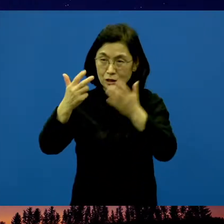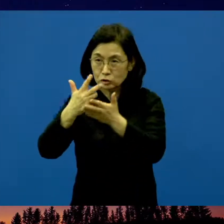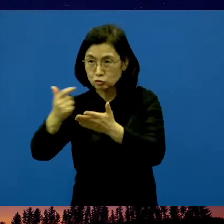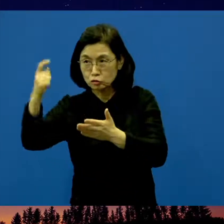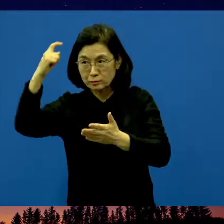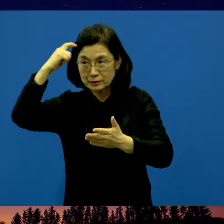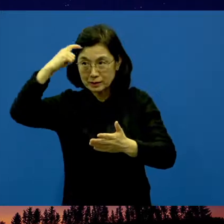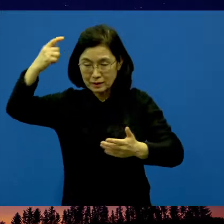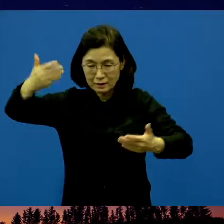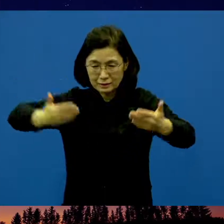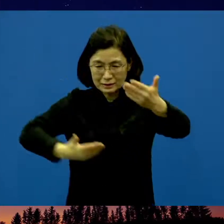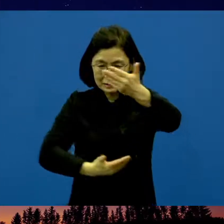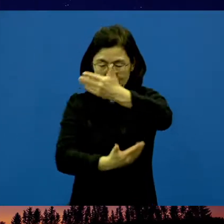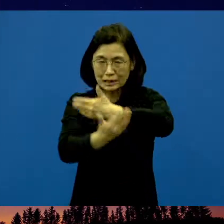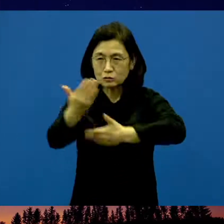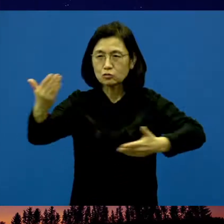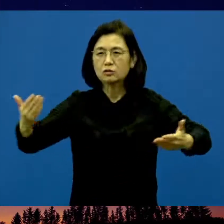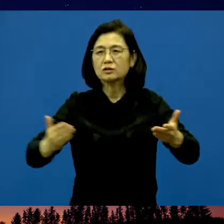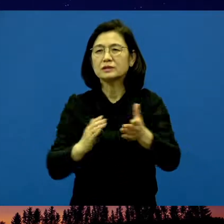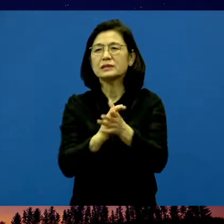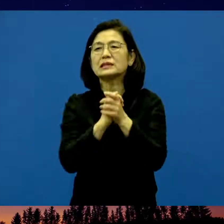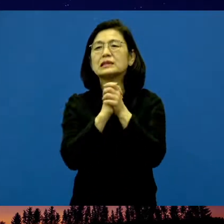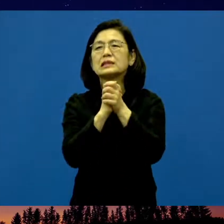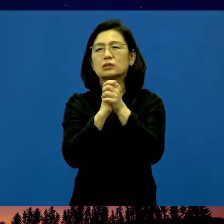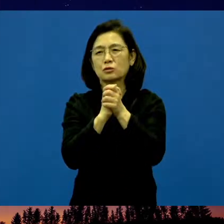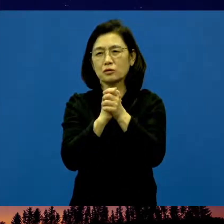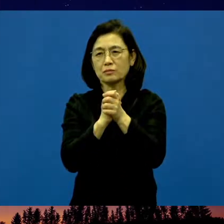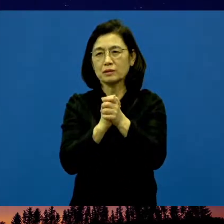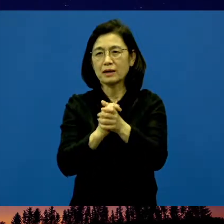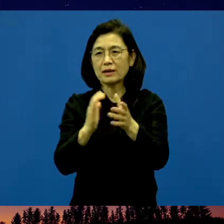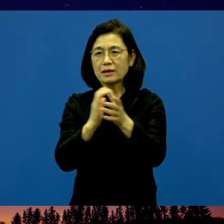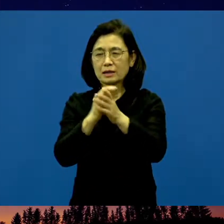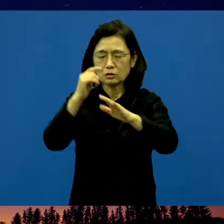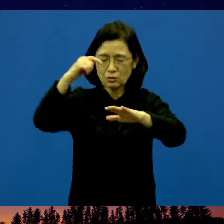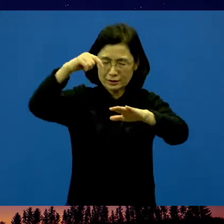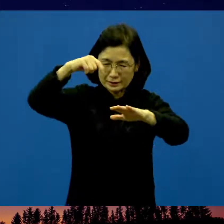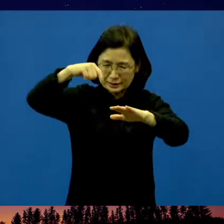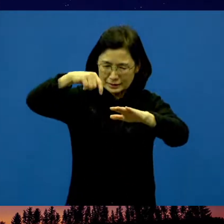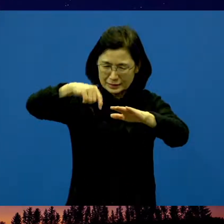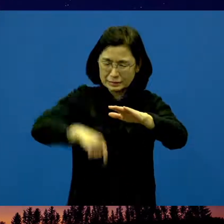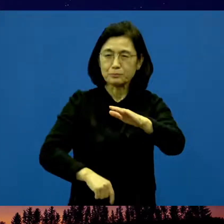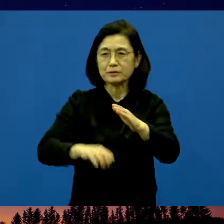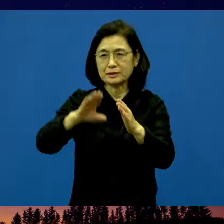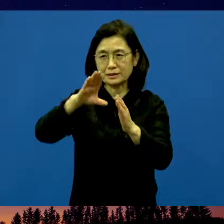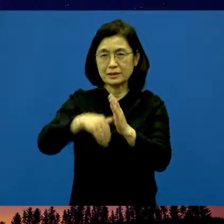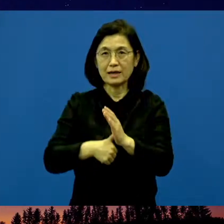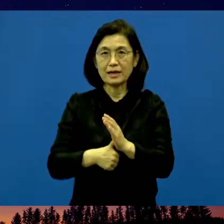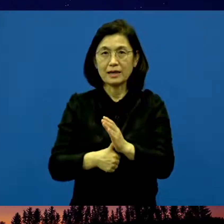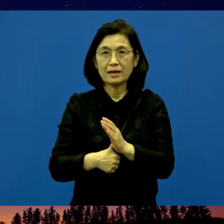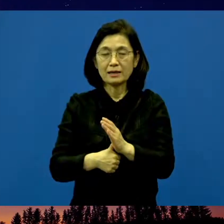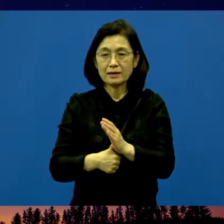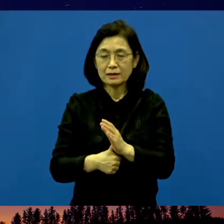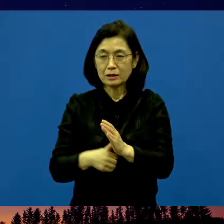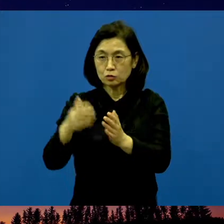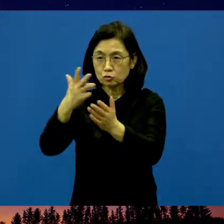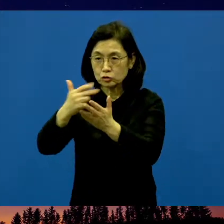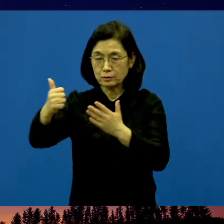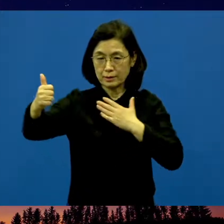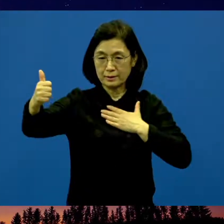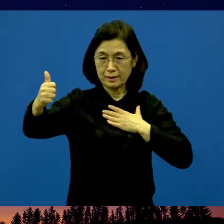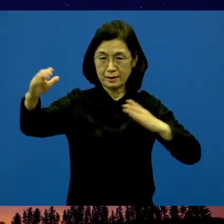사실 기도가 깊어질 때 우리가 주님과 합의를 하는 경험, 하나가 되는 경험을 하게